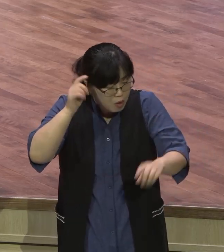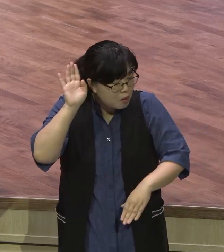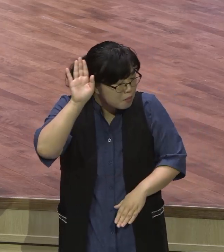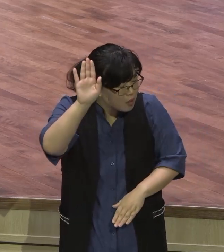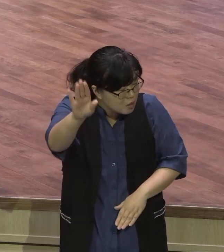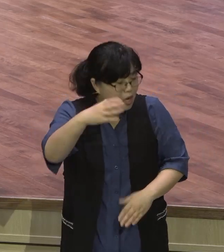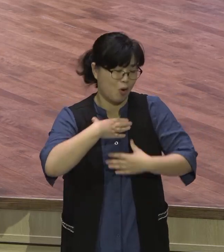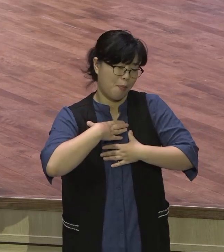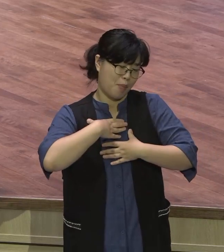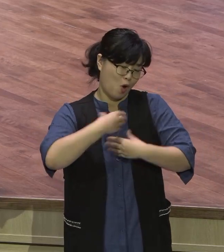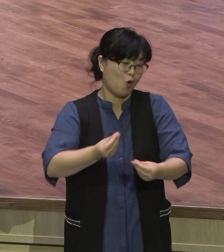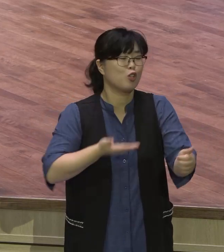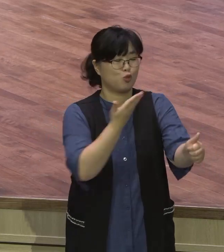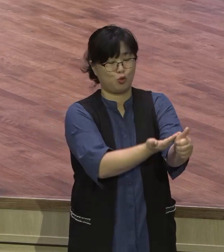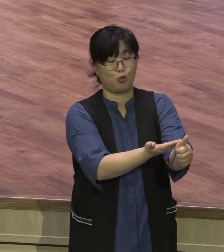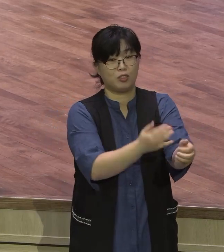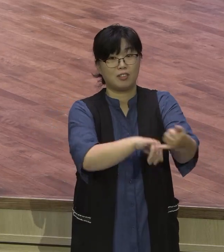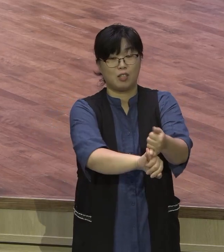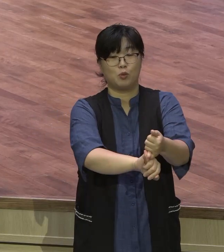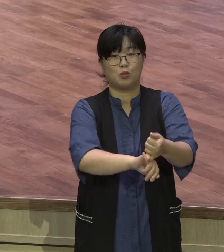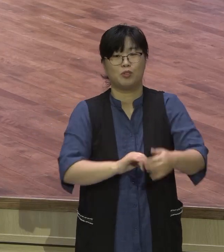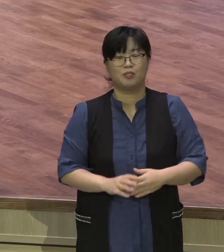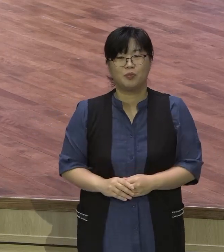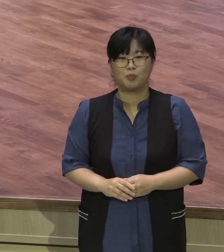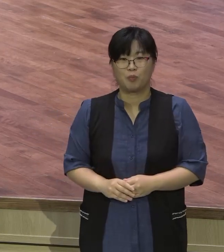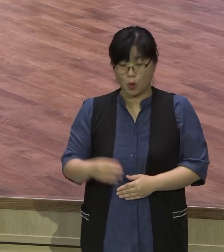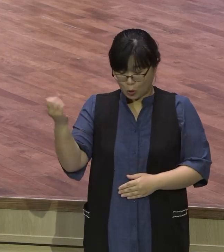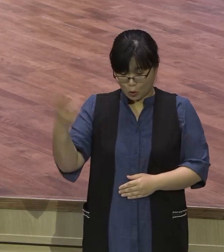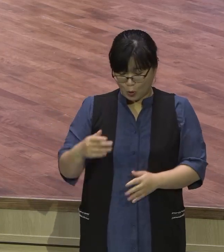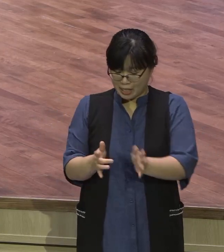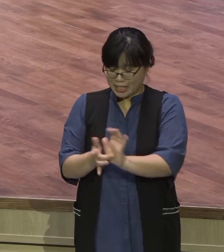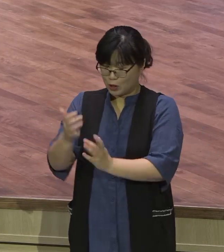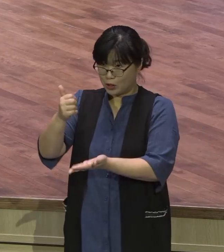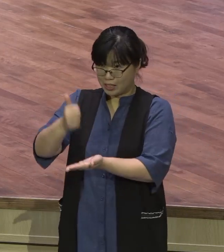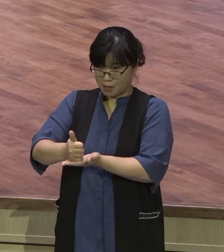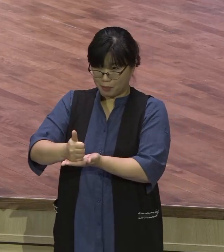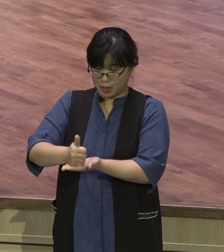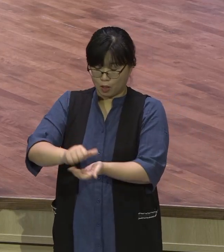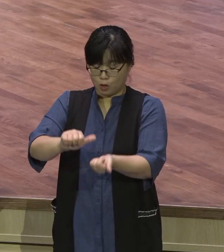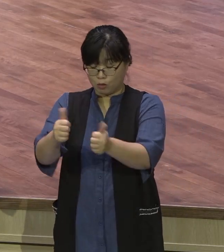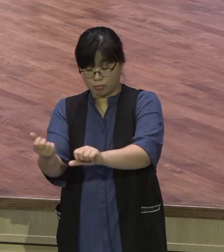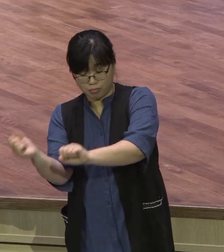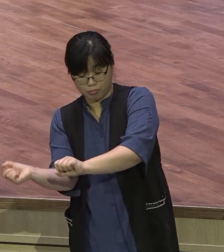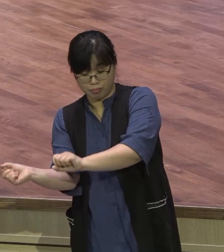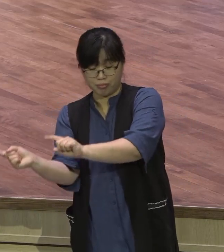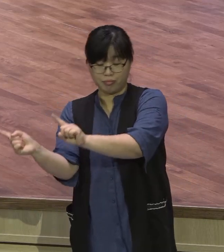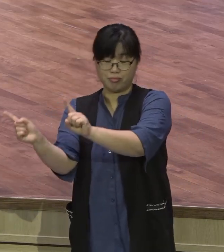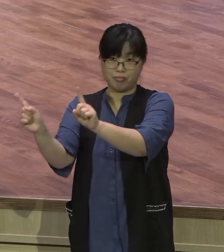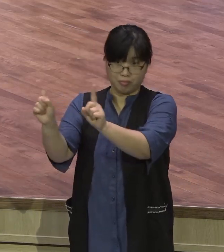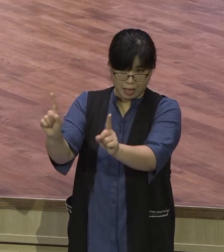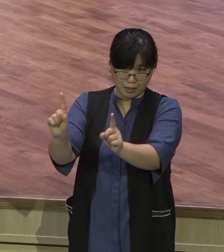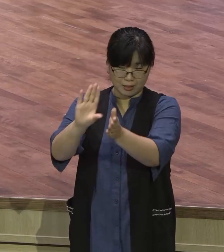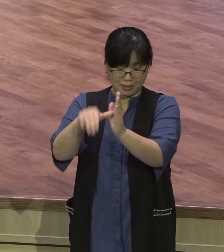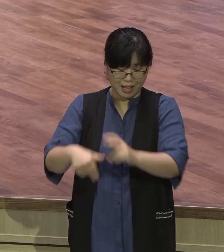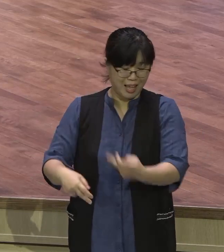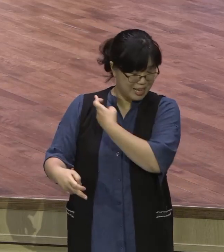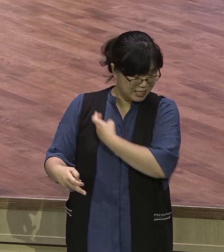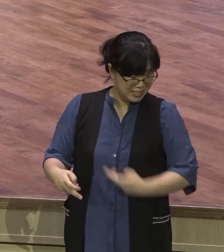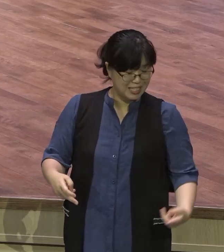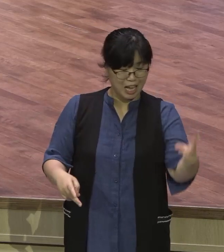부활하신 예수님께서 제자들에게 차도우셔서 처음으로 하신 말씀하여 너희에게 평강이 있을지어라 평강이